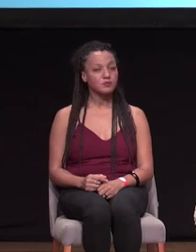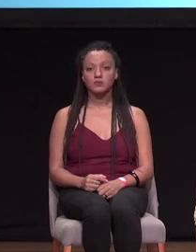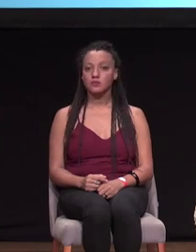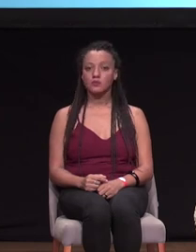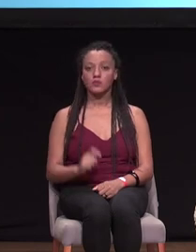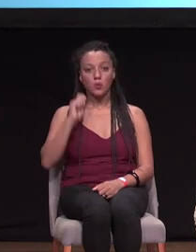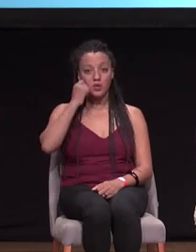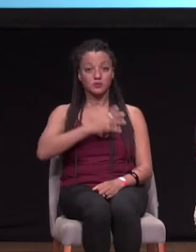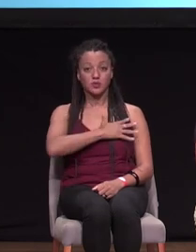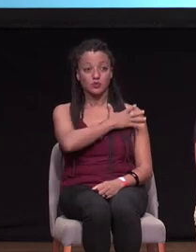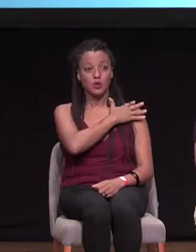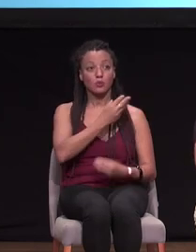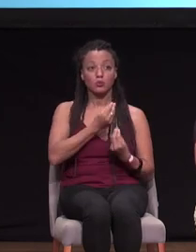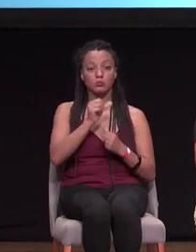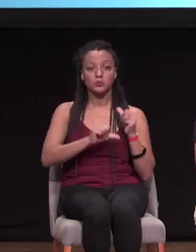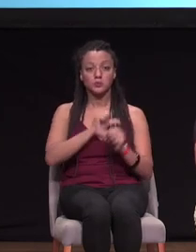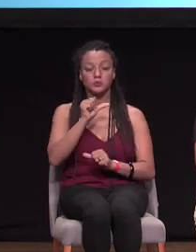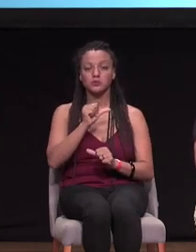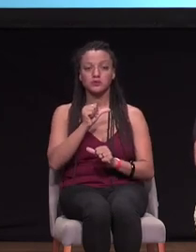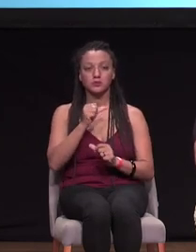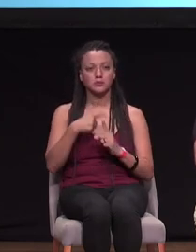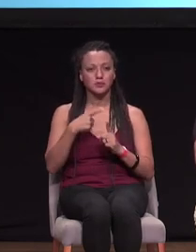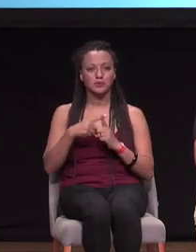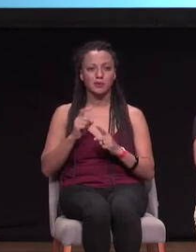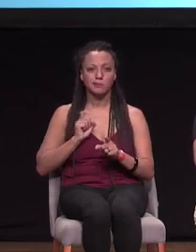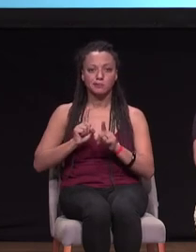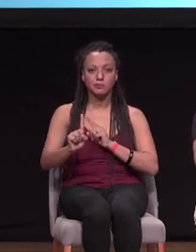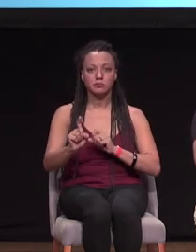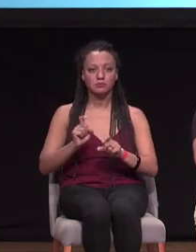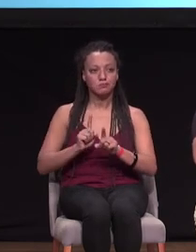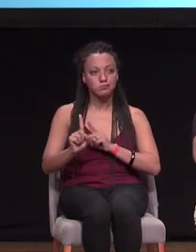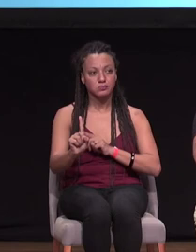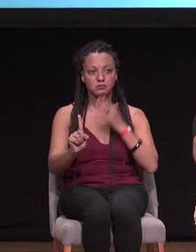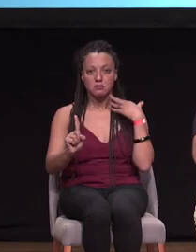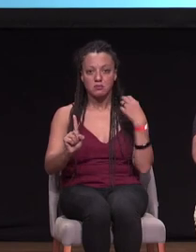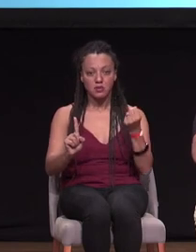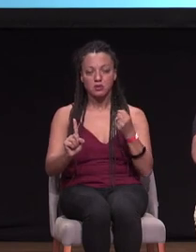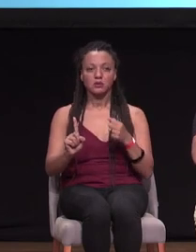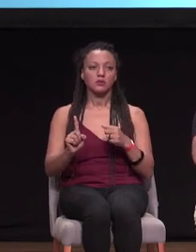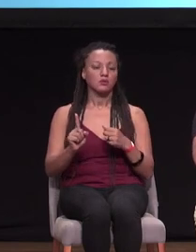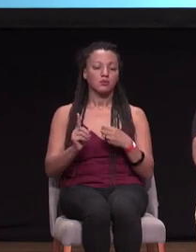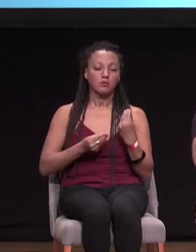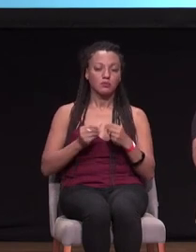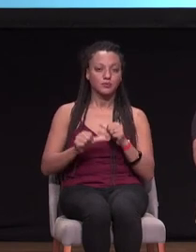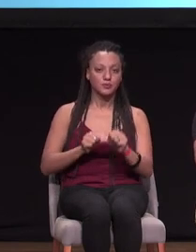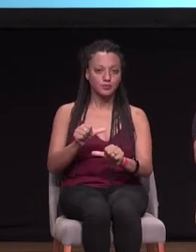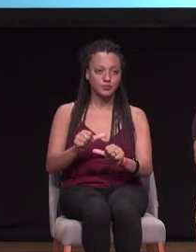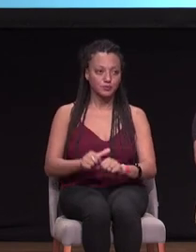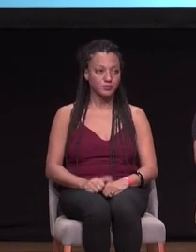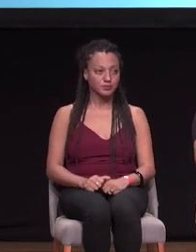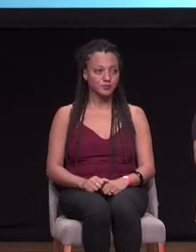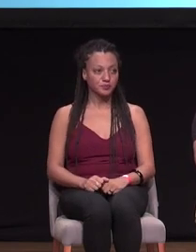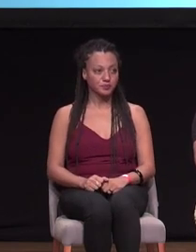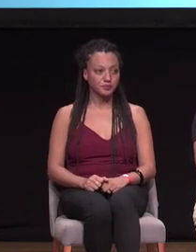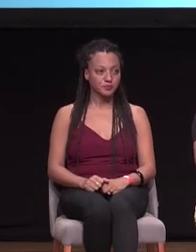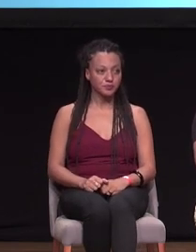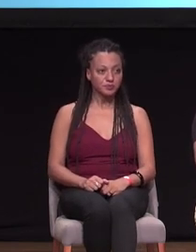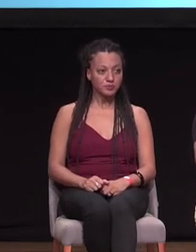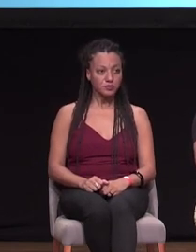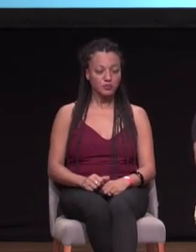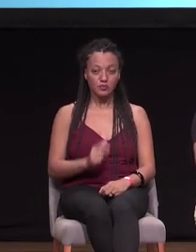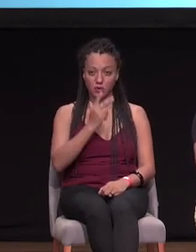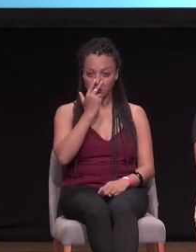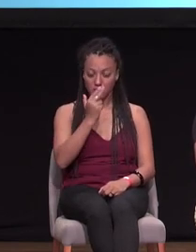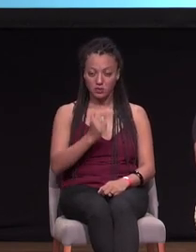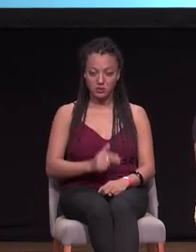na verdade essa pré é eu acho que assim é é você tem também